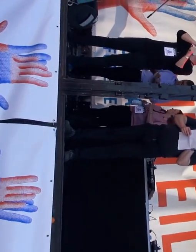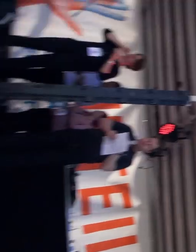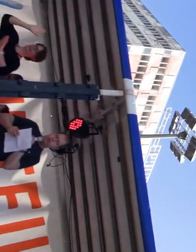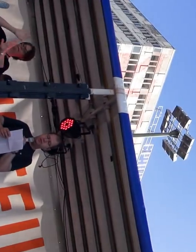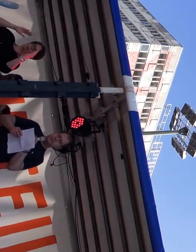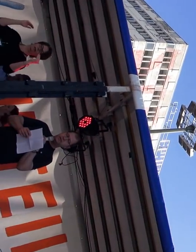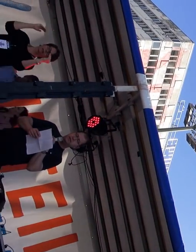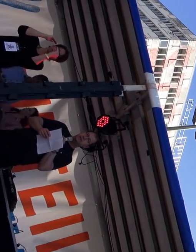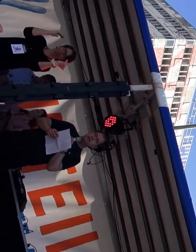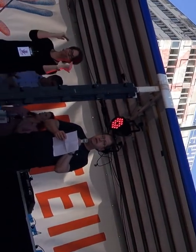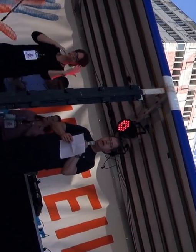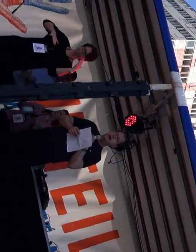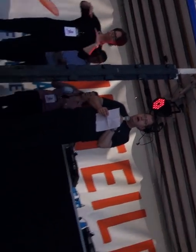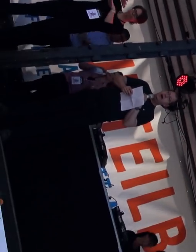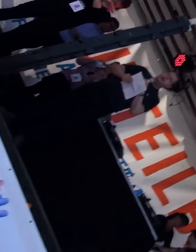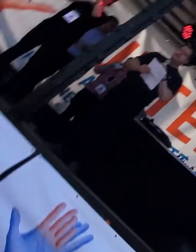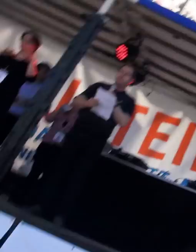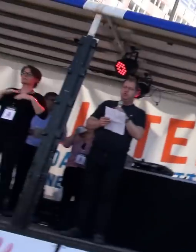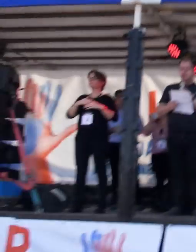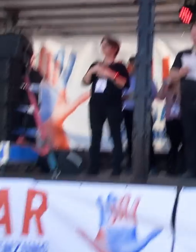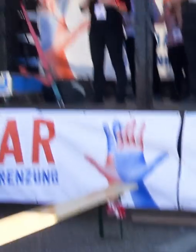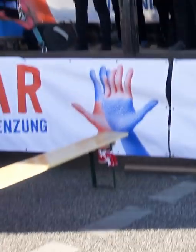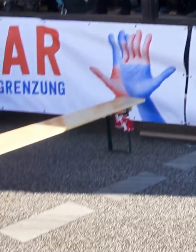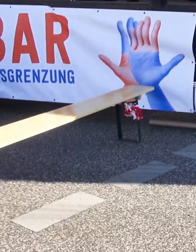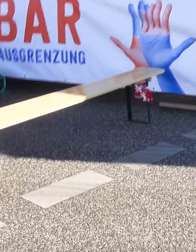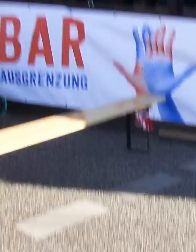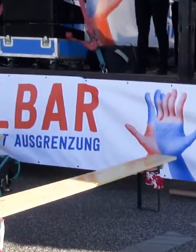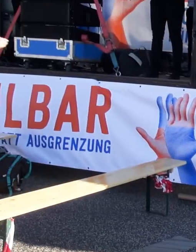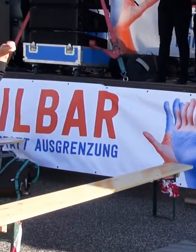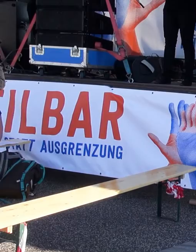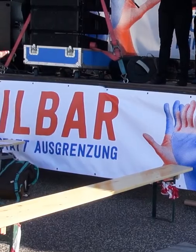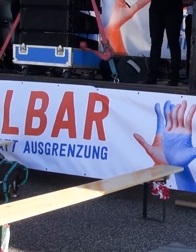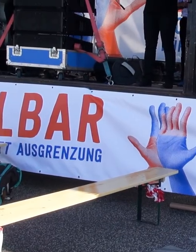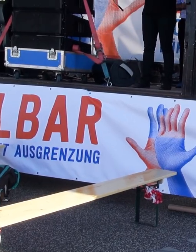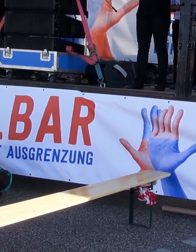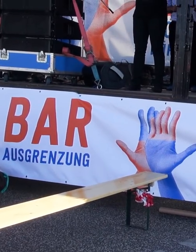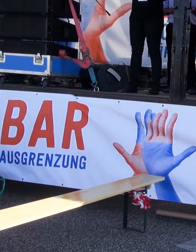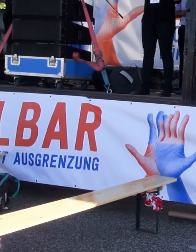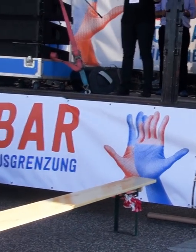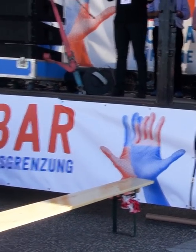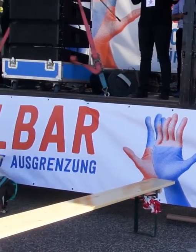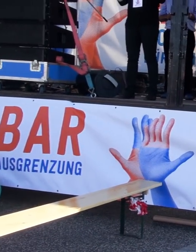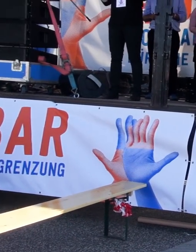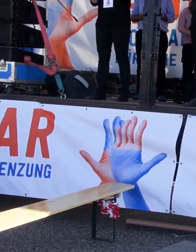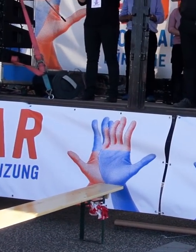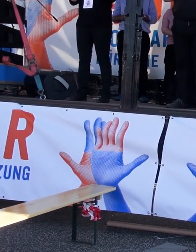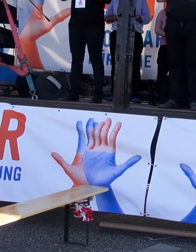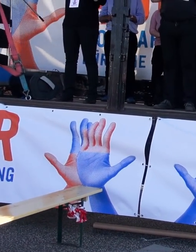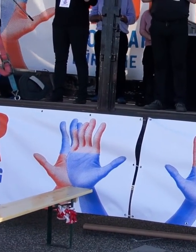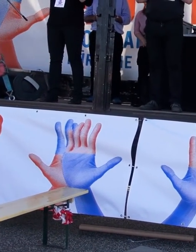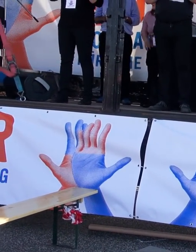des Aufbruchs, der Mut brauchte. Mut, sich für